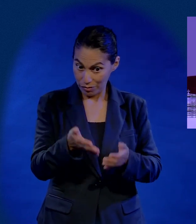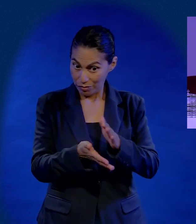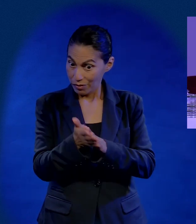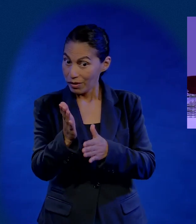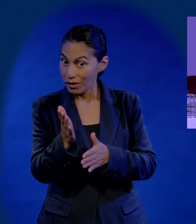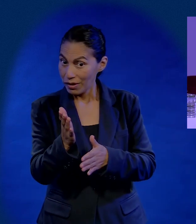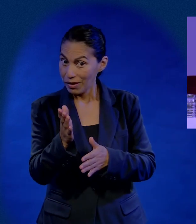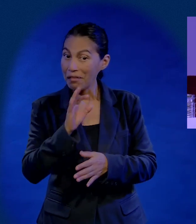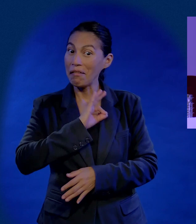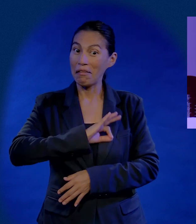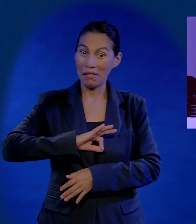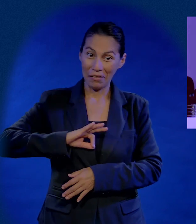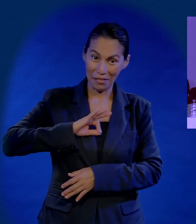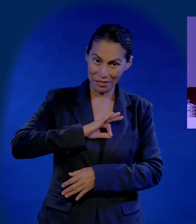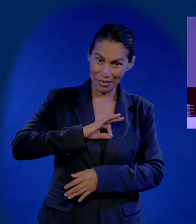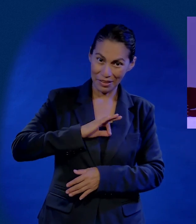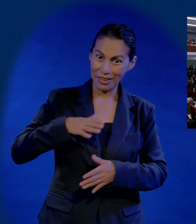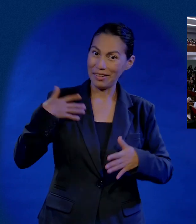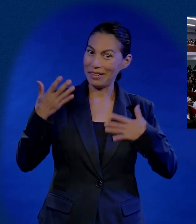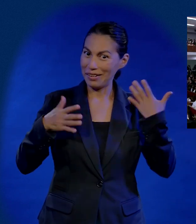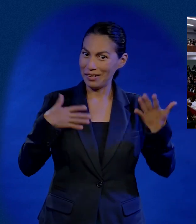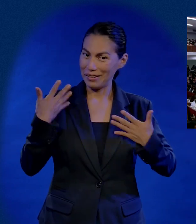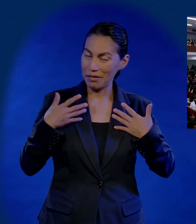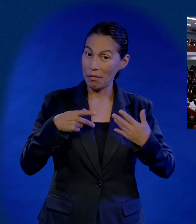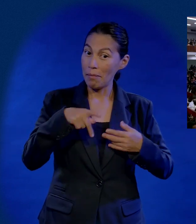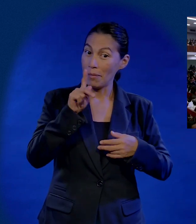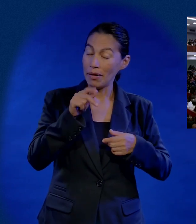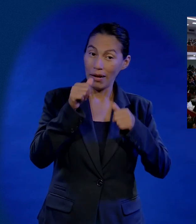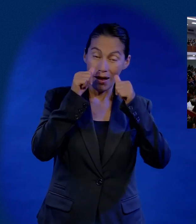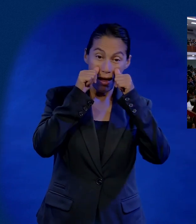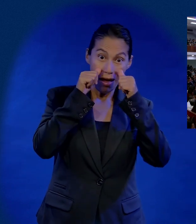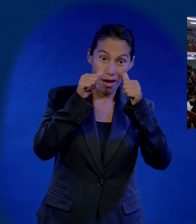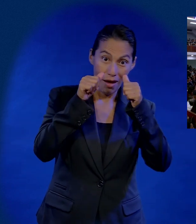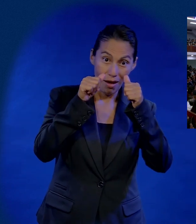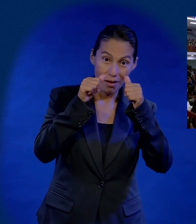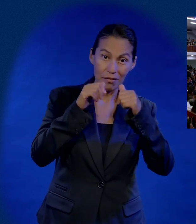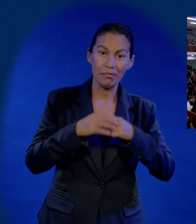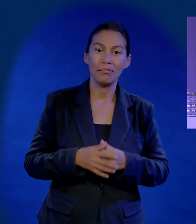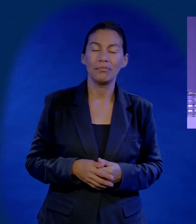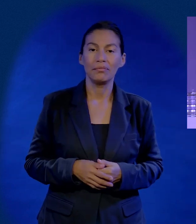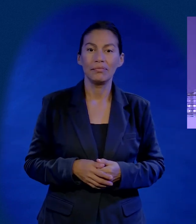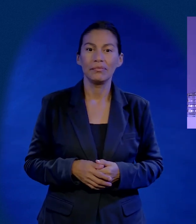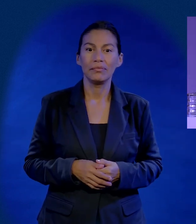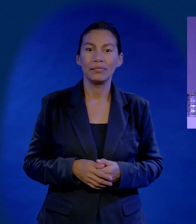Azteca, por favor, vaya muy feliz, muy contento, pero muy alerta.